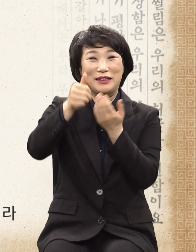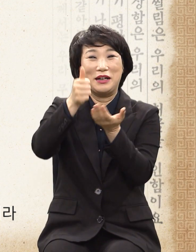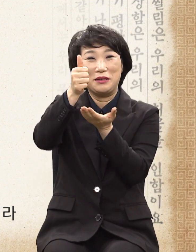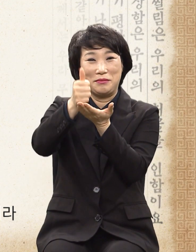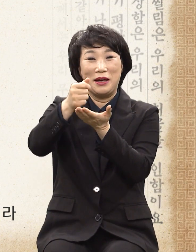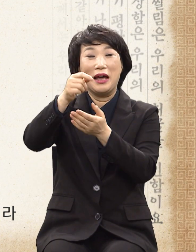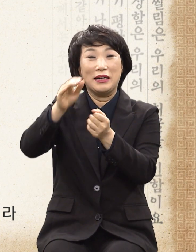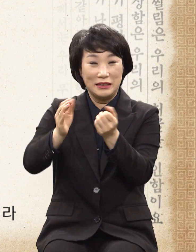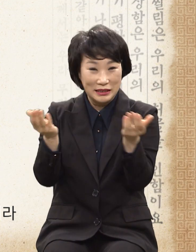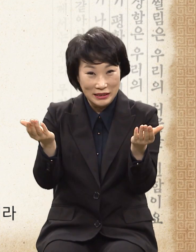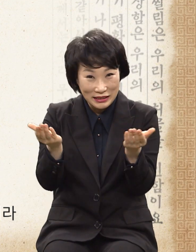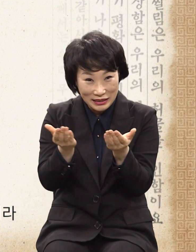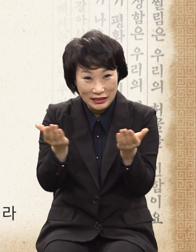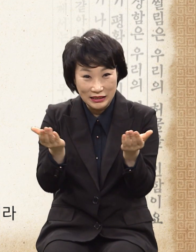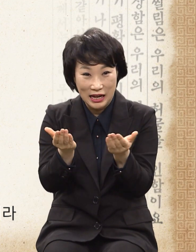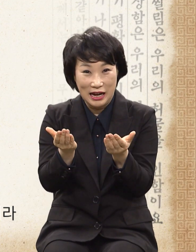하나님의